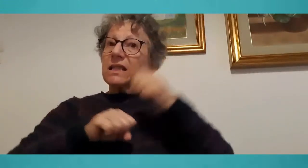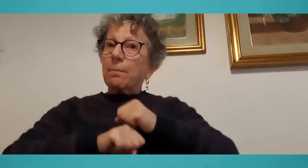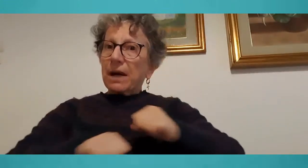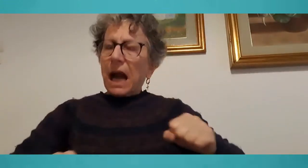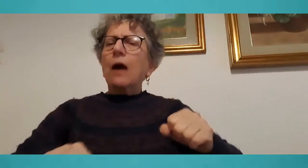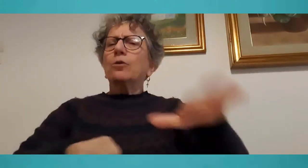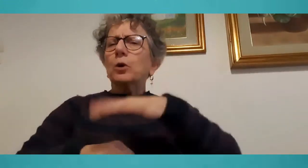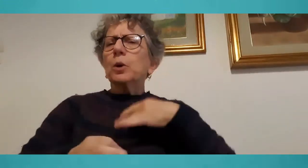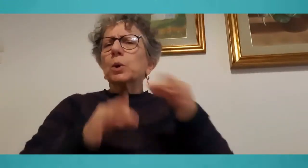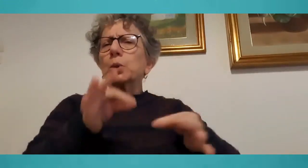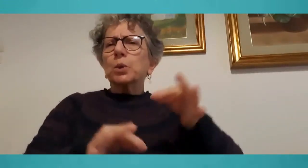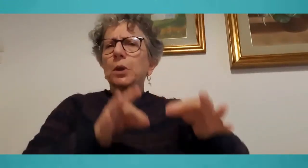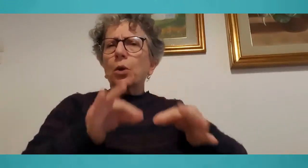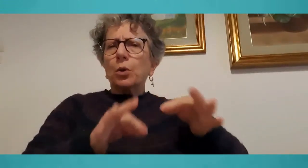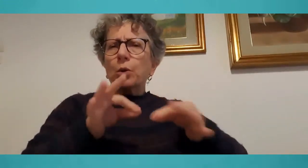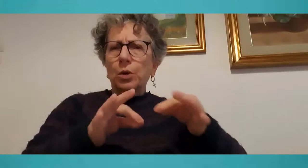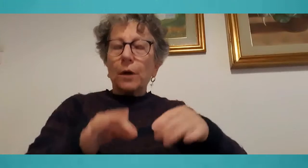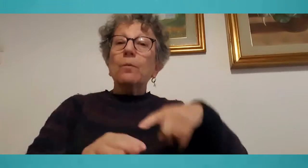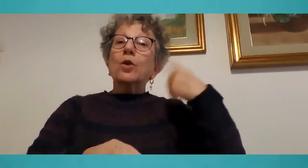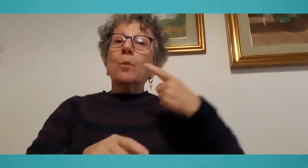ha parlato, coro,